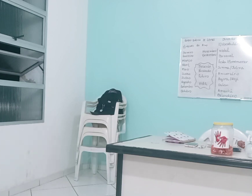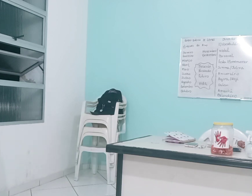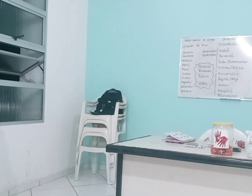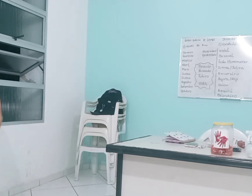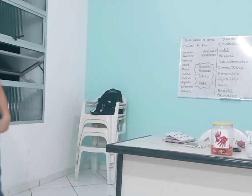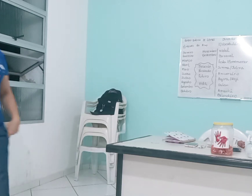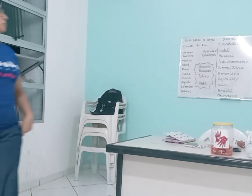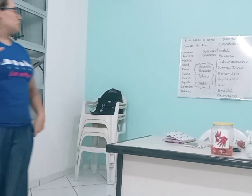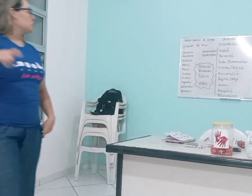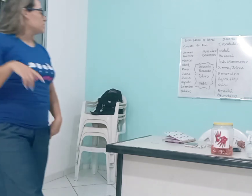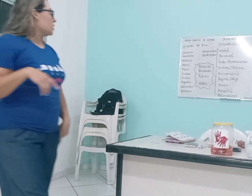Tá, vamos repetir então.